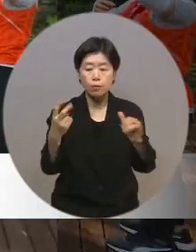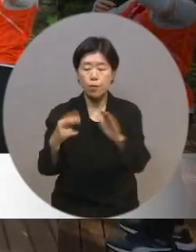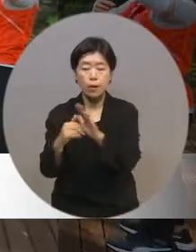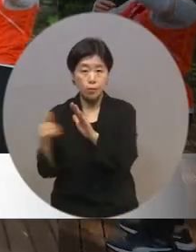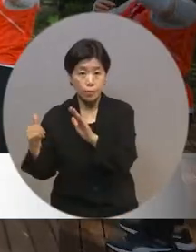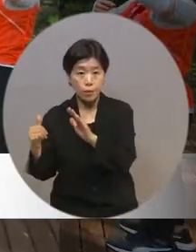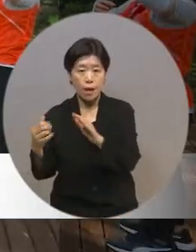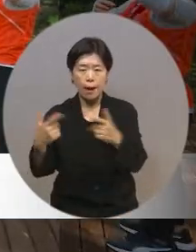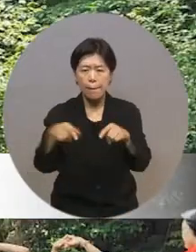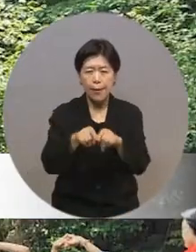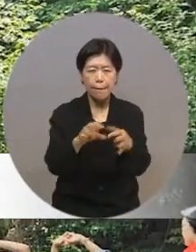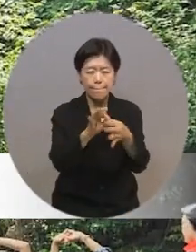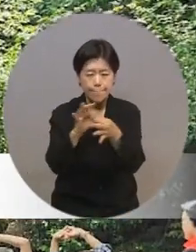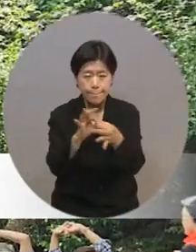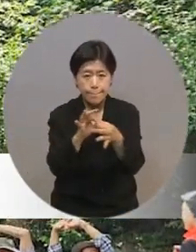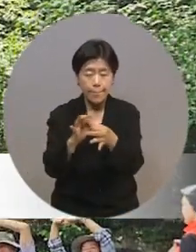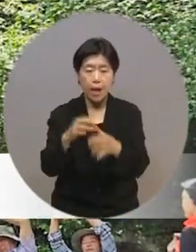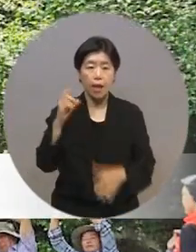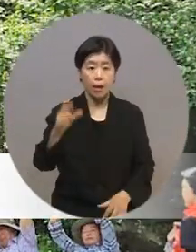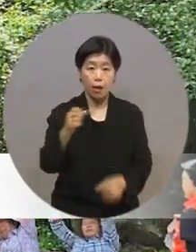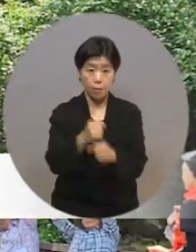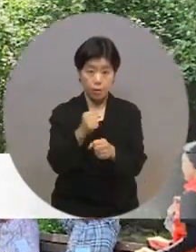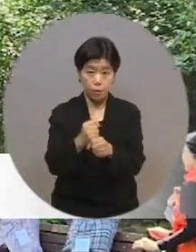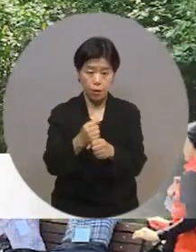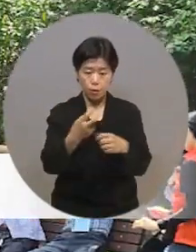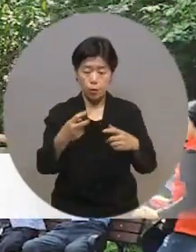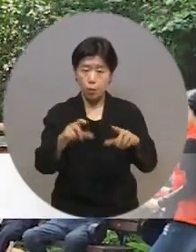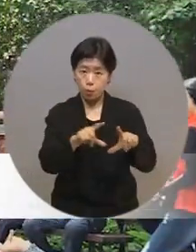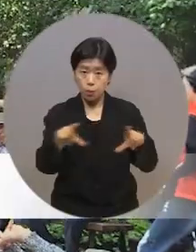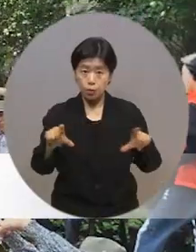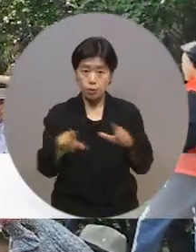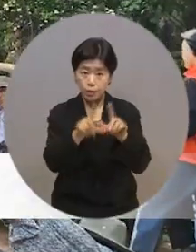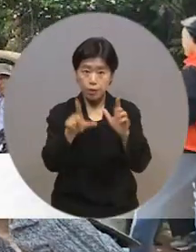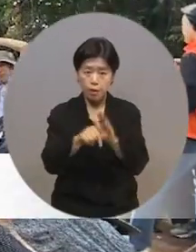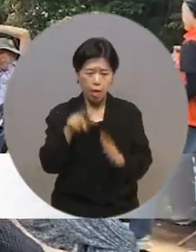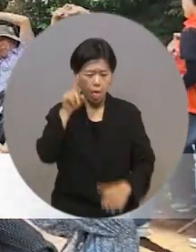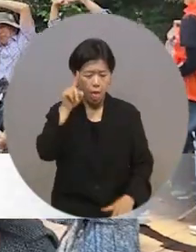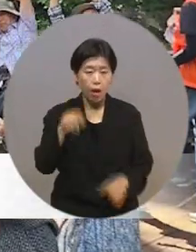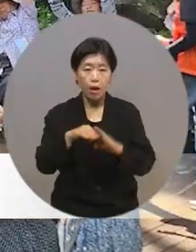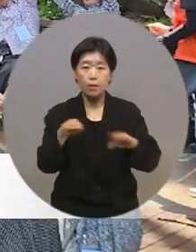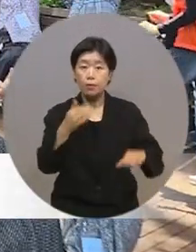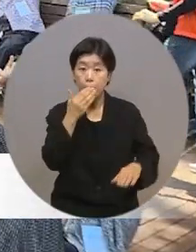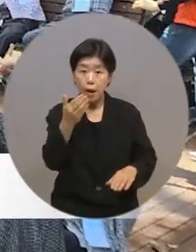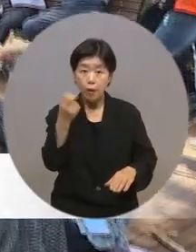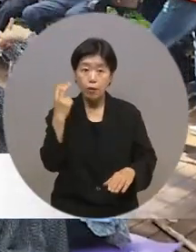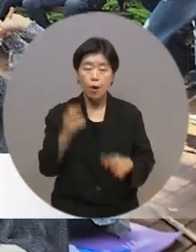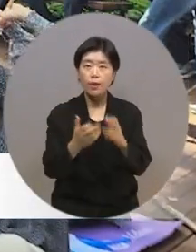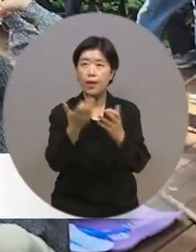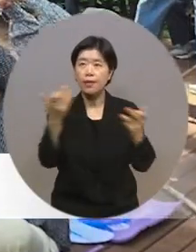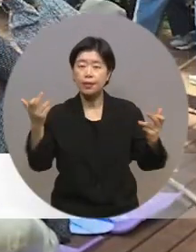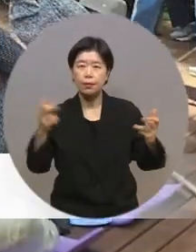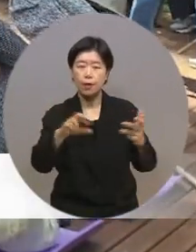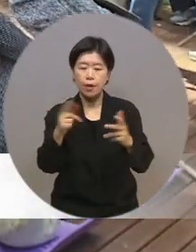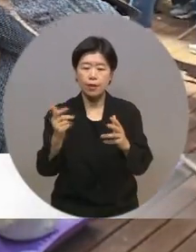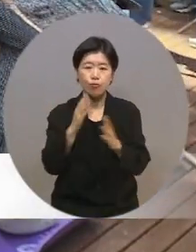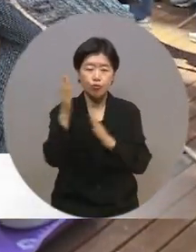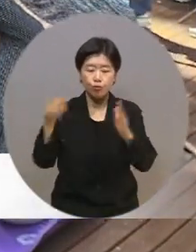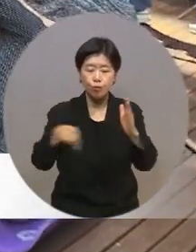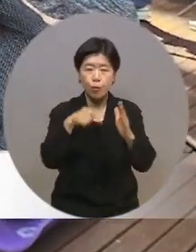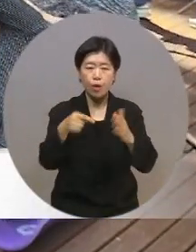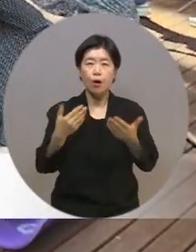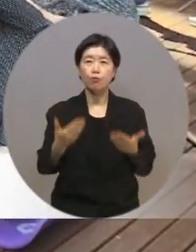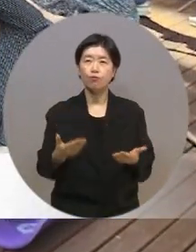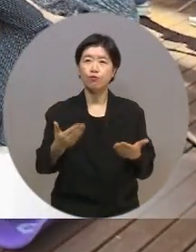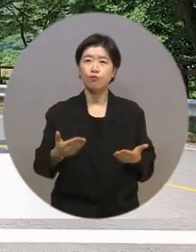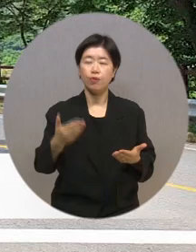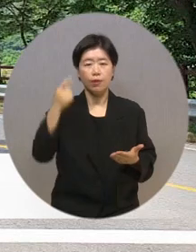유대감을 강화하고 일상의 스트레스를 해소하며 산림치유 활동을 통한 정서적 안정을 도모하고자 한다고